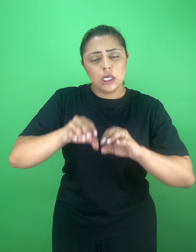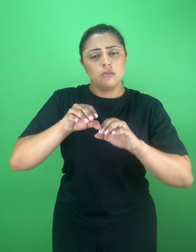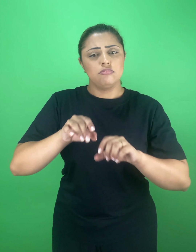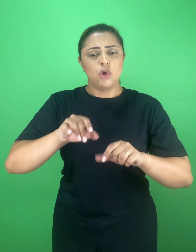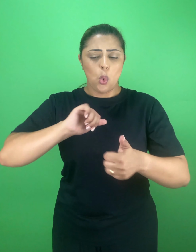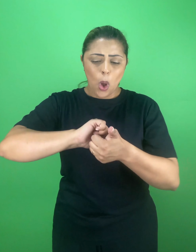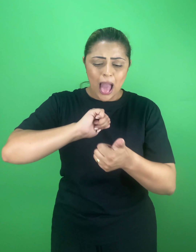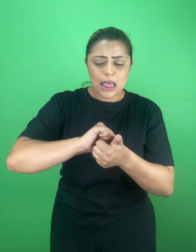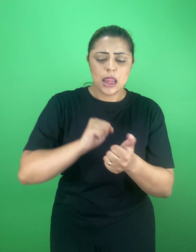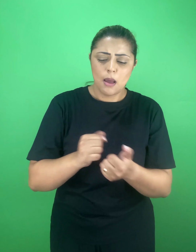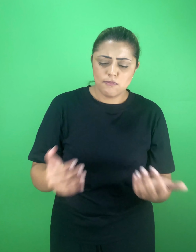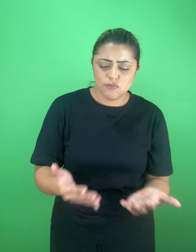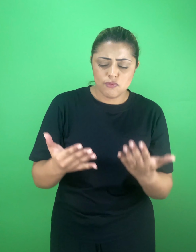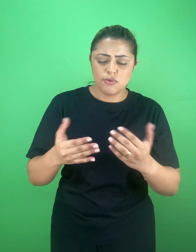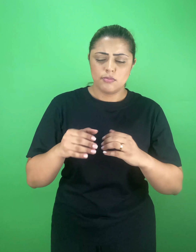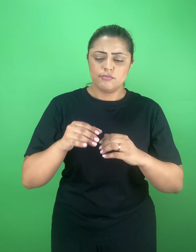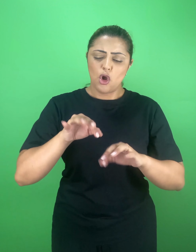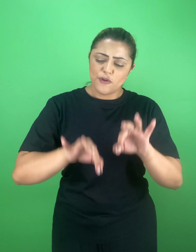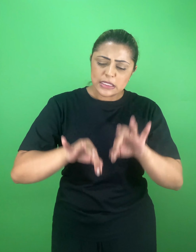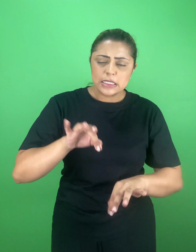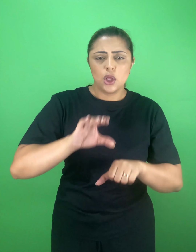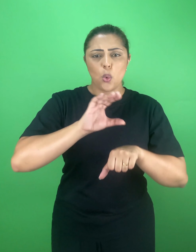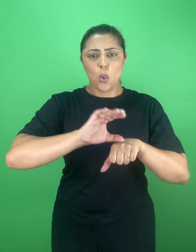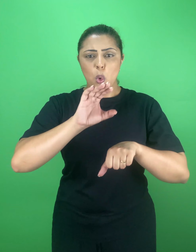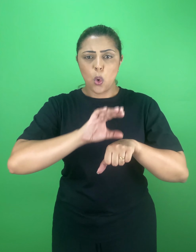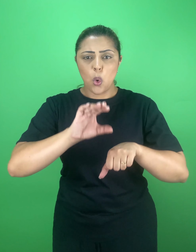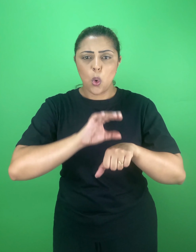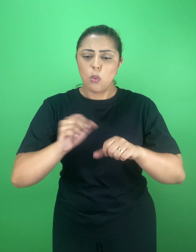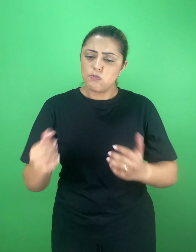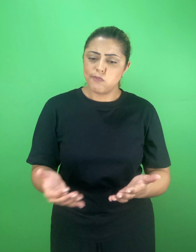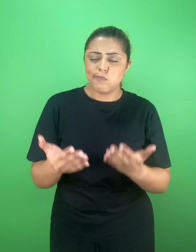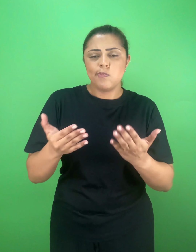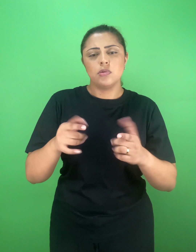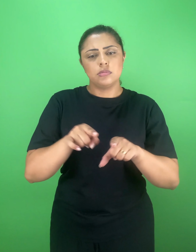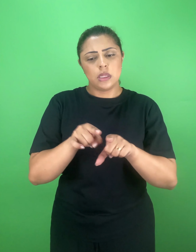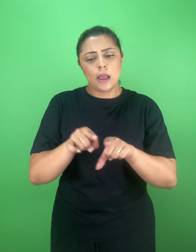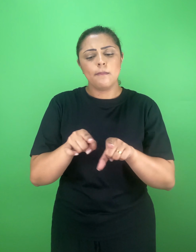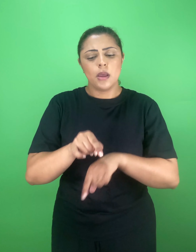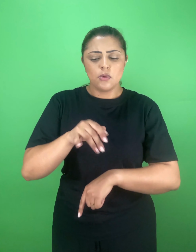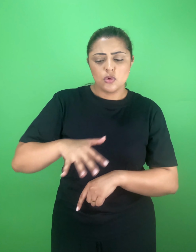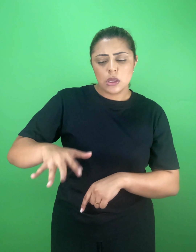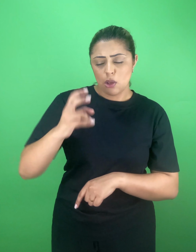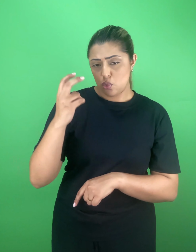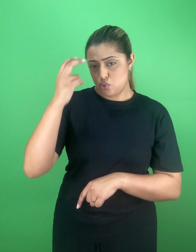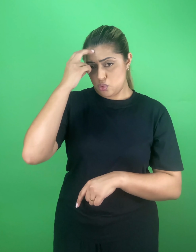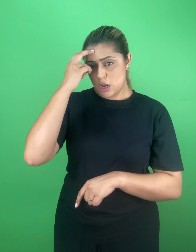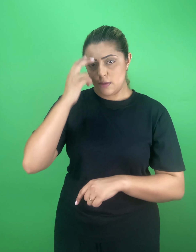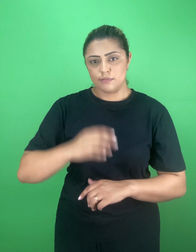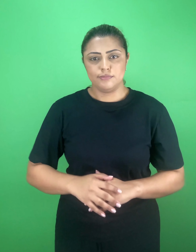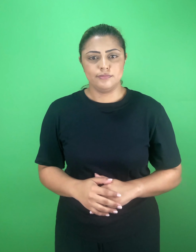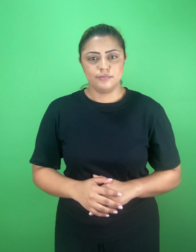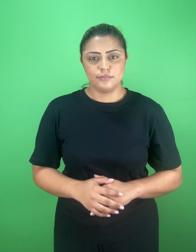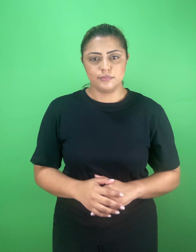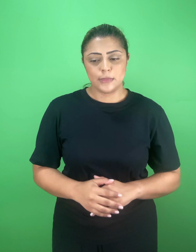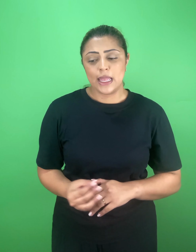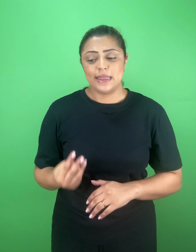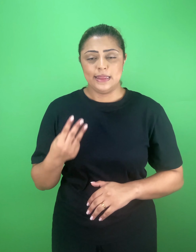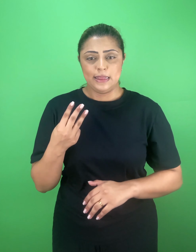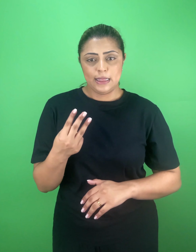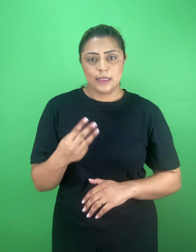tais como oficinas, cursos, ações educativas realizadas no espaço cultural em questão 3. Realização